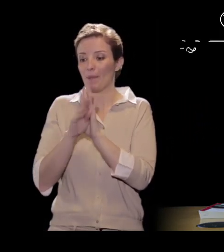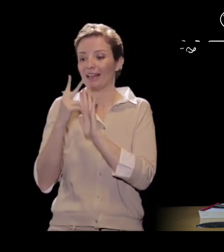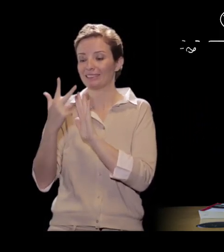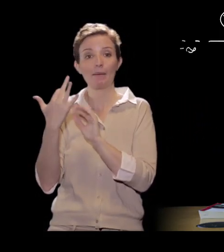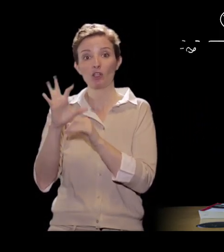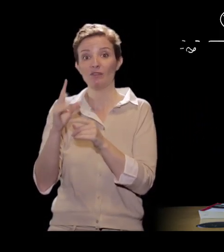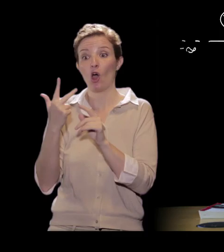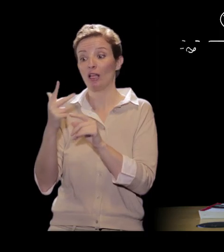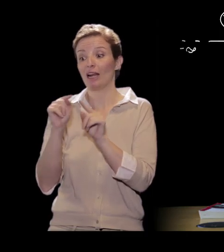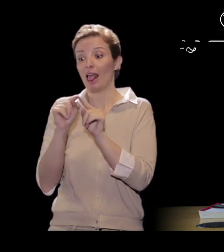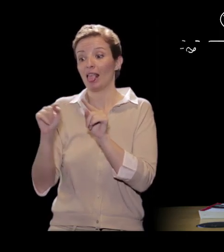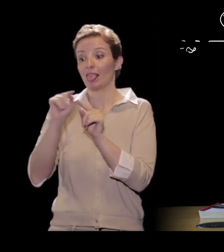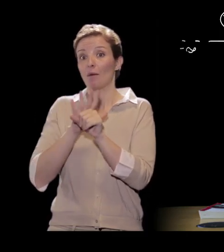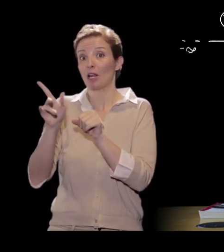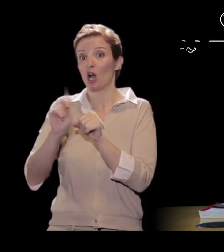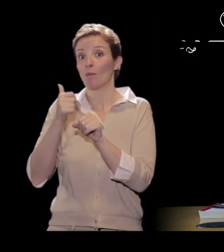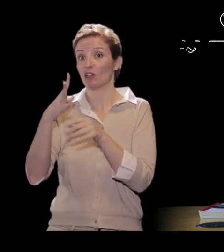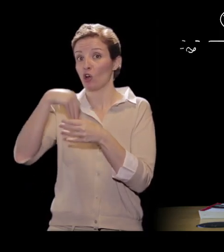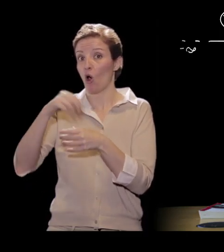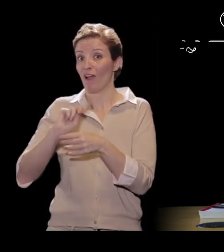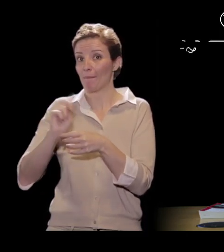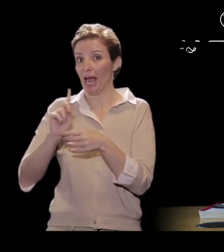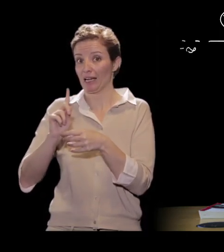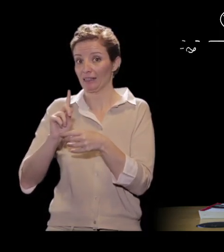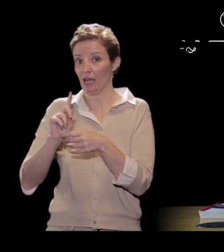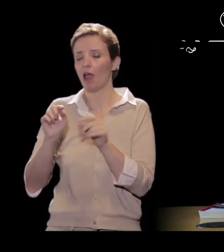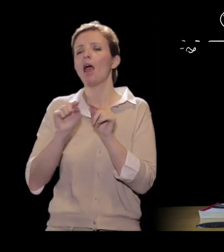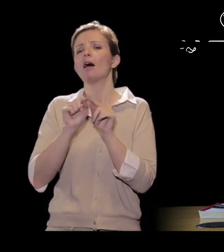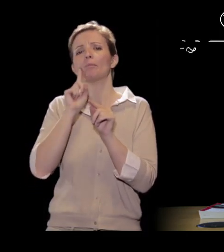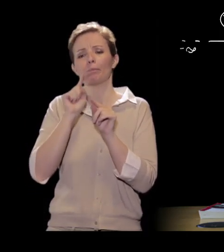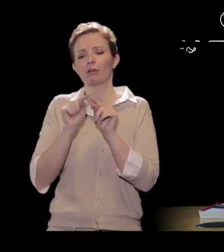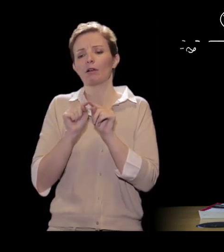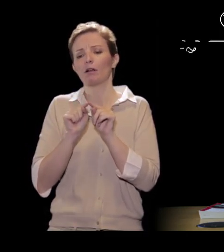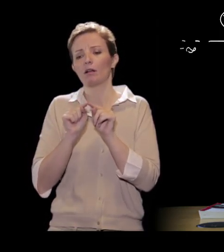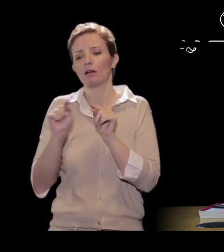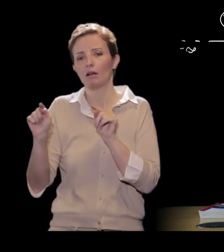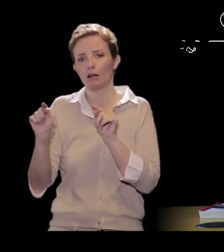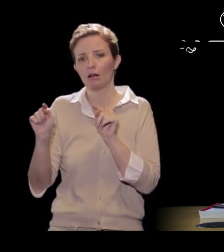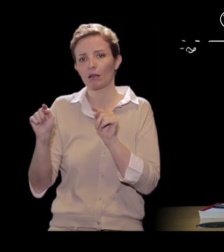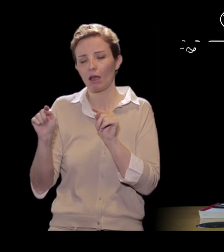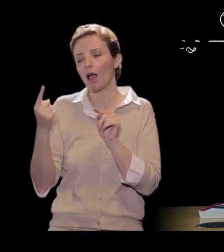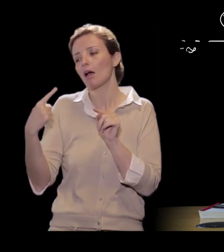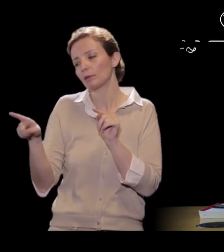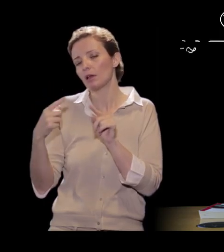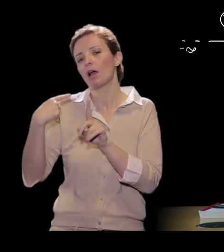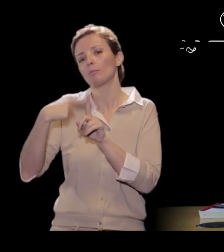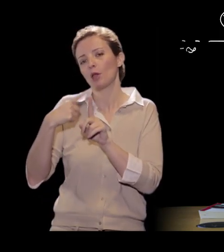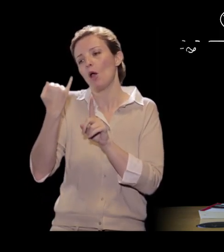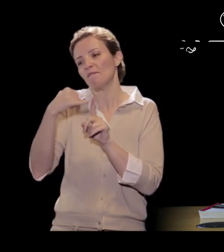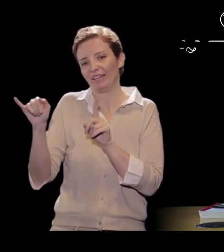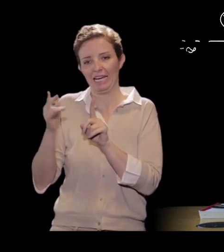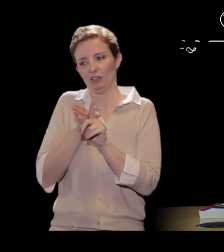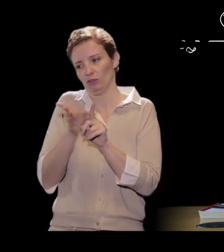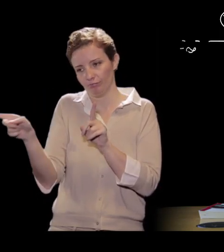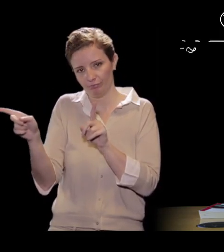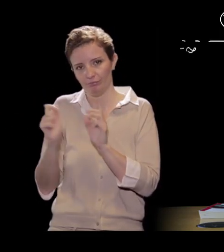non è incluso nell insieme delle soluzioni e da qui riparte un altro un'altra simile etta che porterà evidentemente al valore più